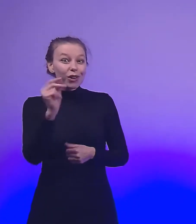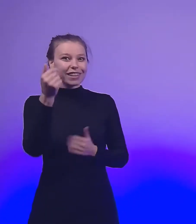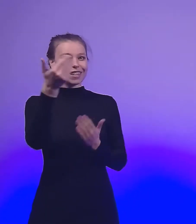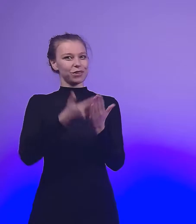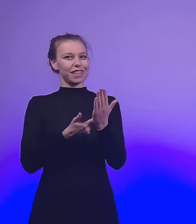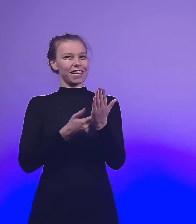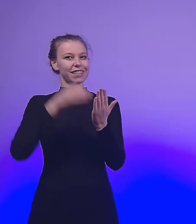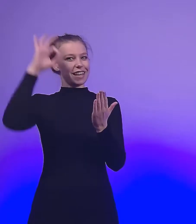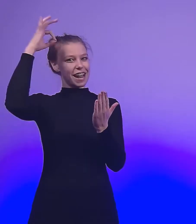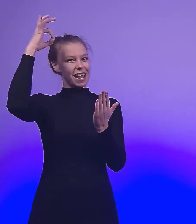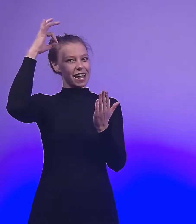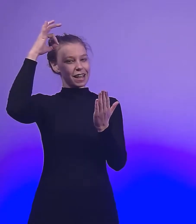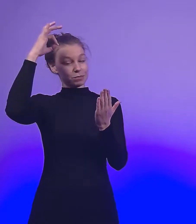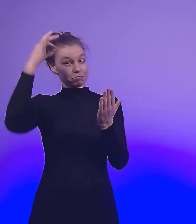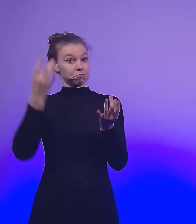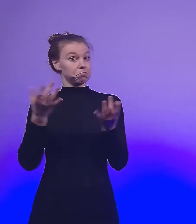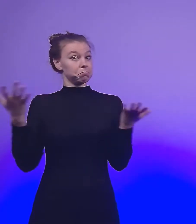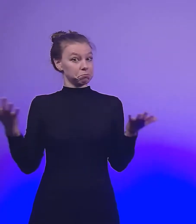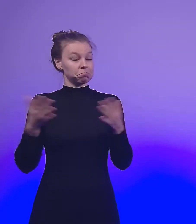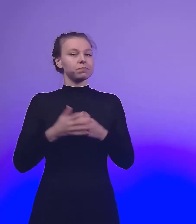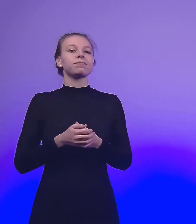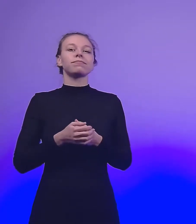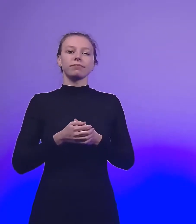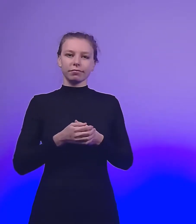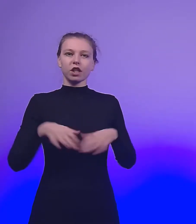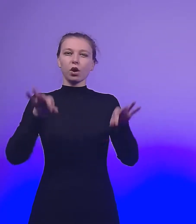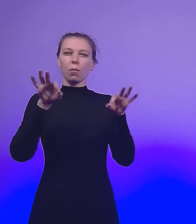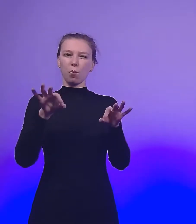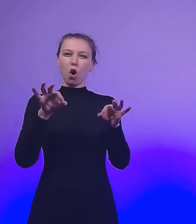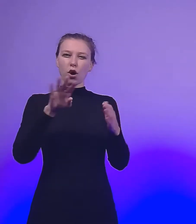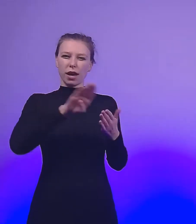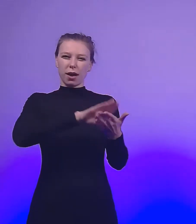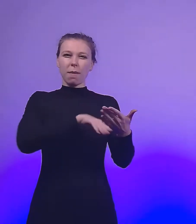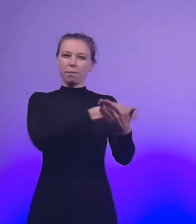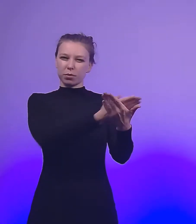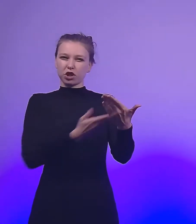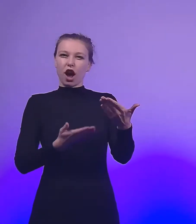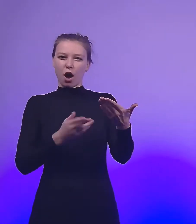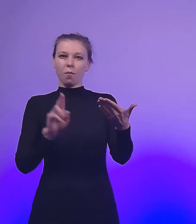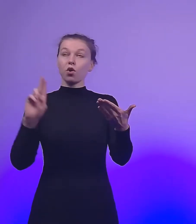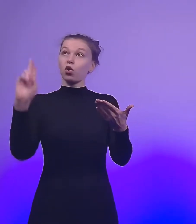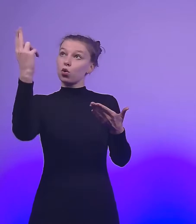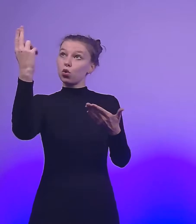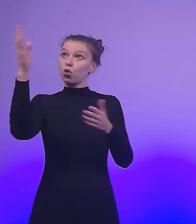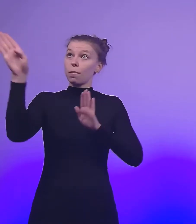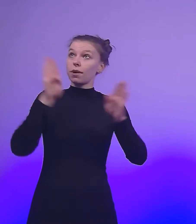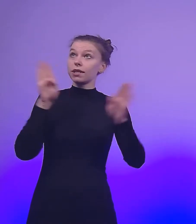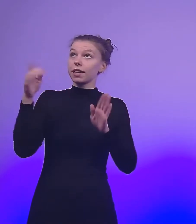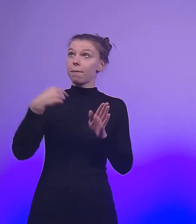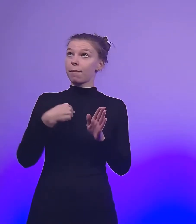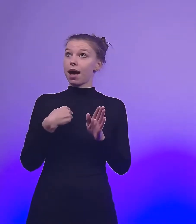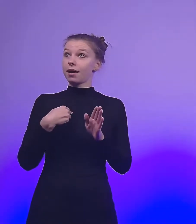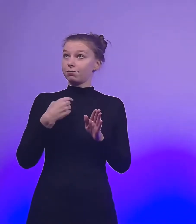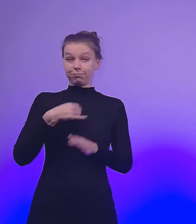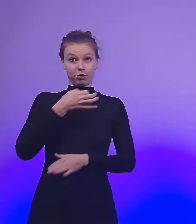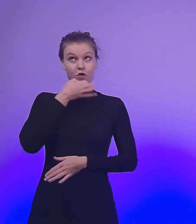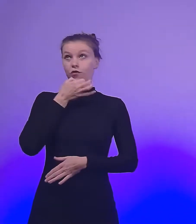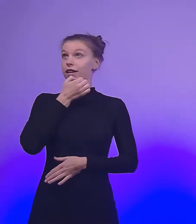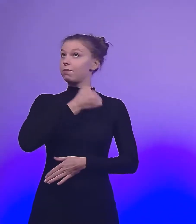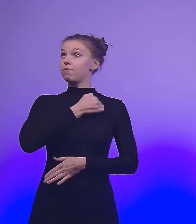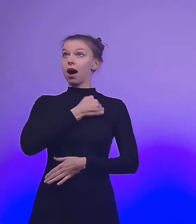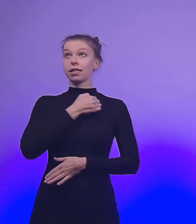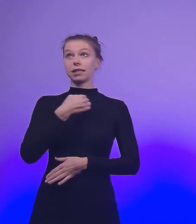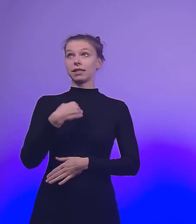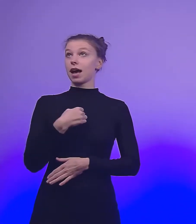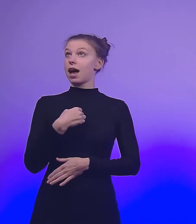leren. En dat is deze uit een hele mooie psalm. U beschermt me. Ik hoef niet bang te zijn.